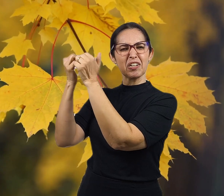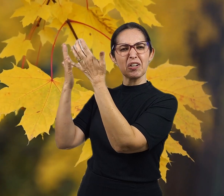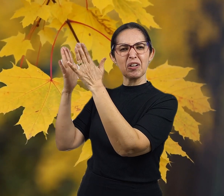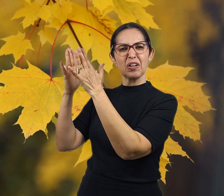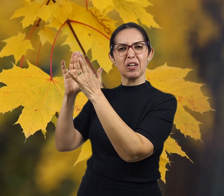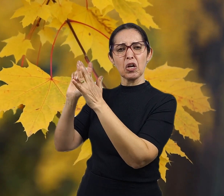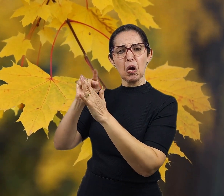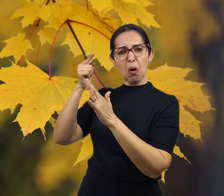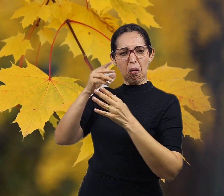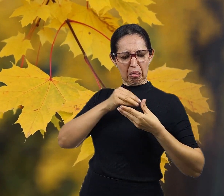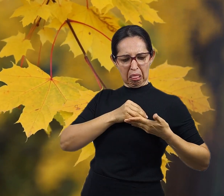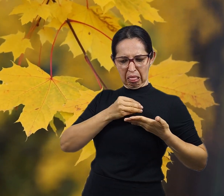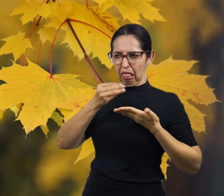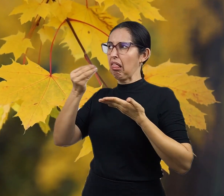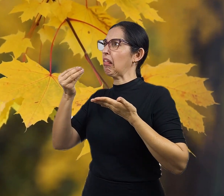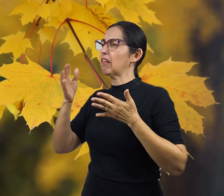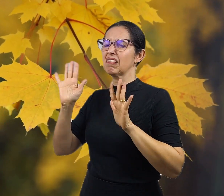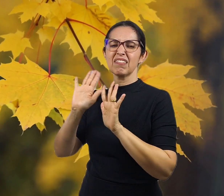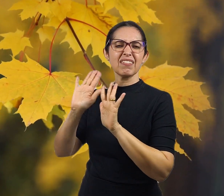deuses estranhos em Betel.